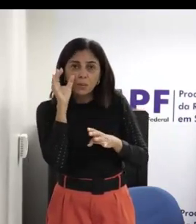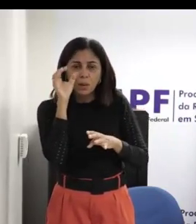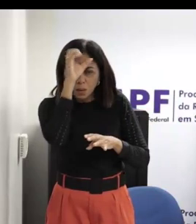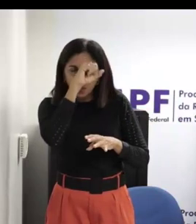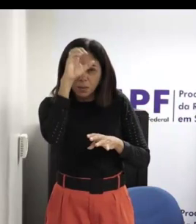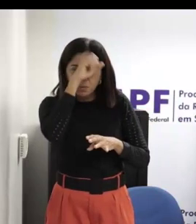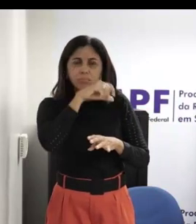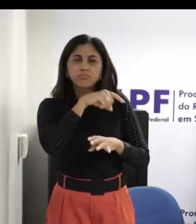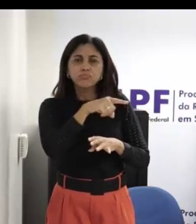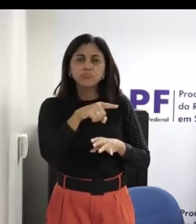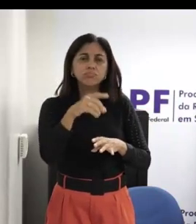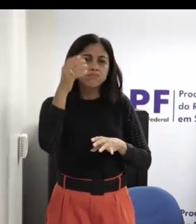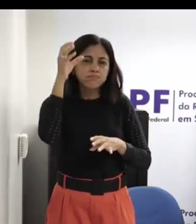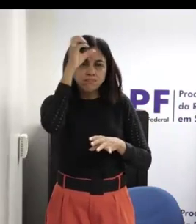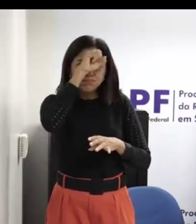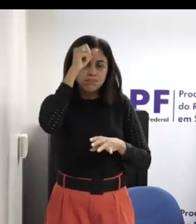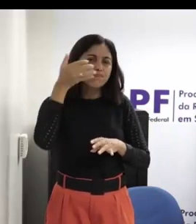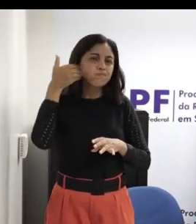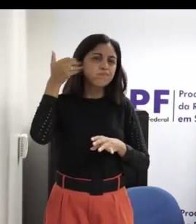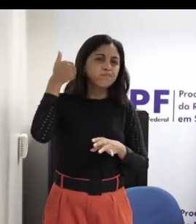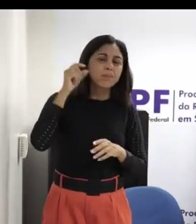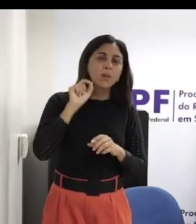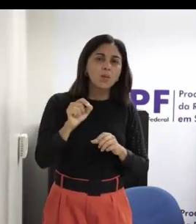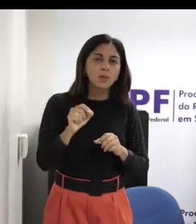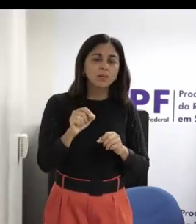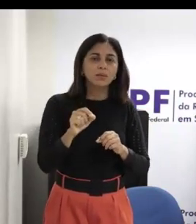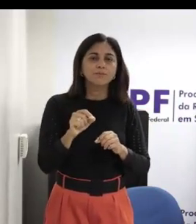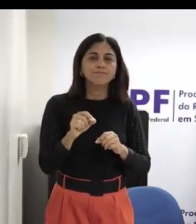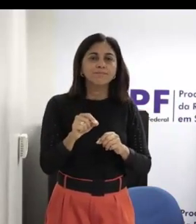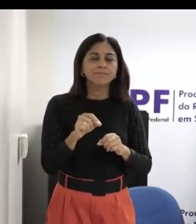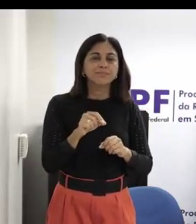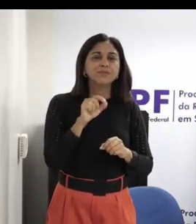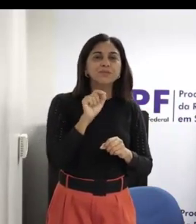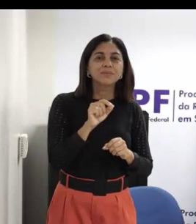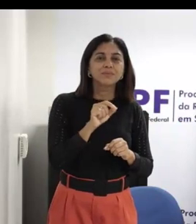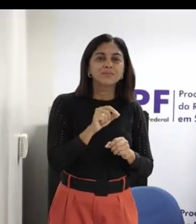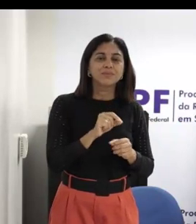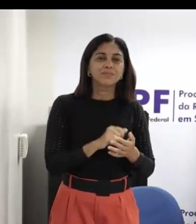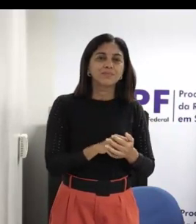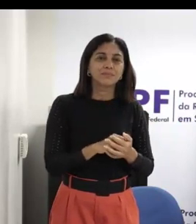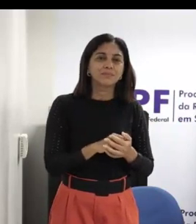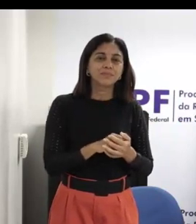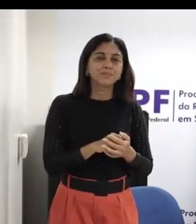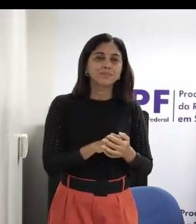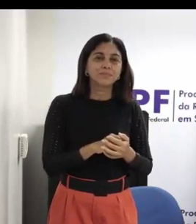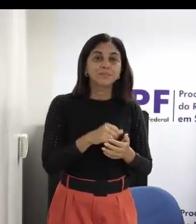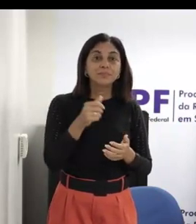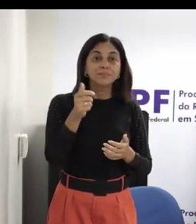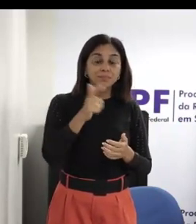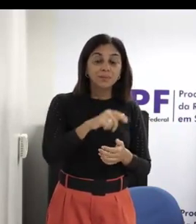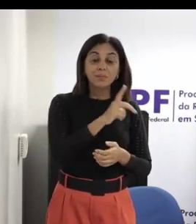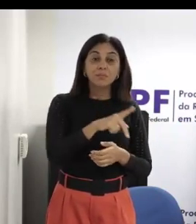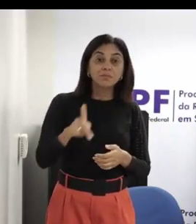o que que vocês podem trazer pra gente As portas vão estar sempre abertas esquecer de mencionar a participação e agradecimento aí do professor ivando do